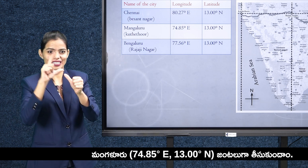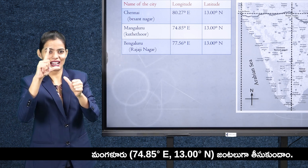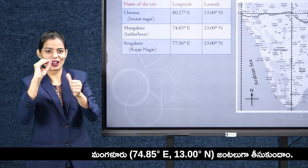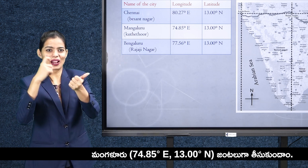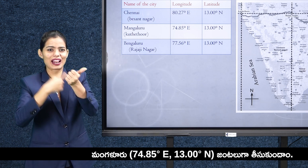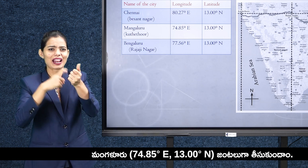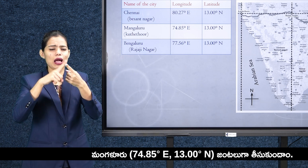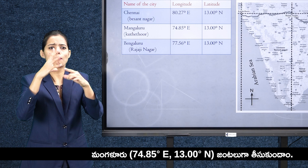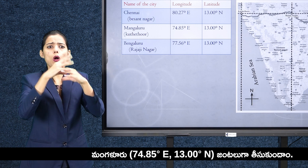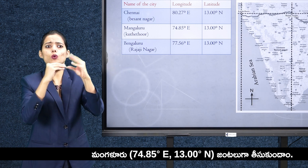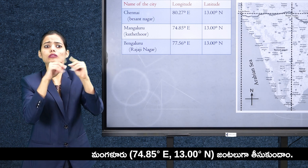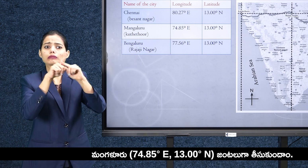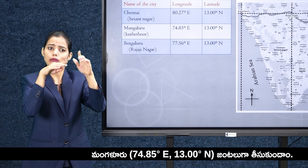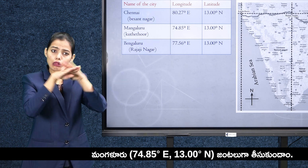74.85 డిగ్రీలు ఈ